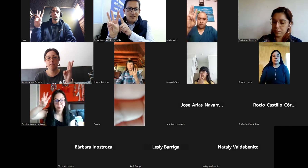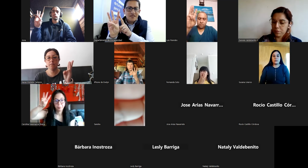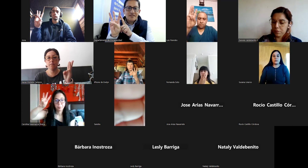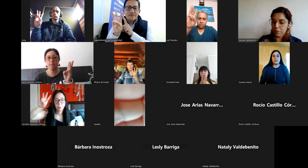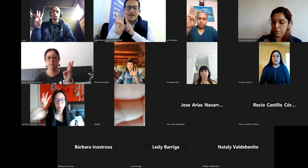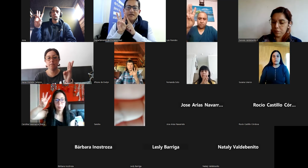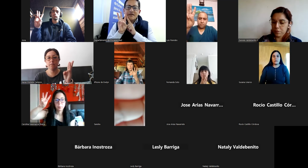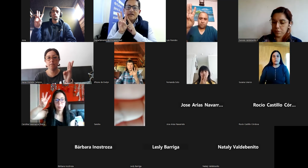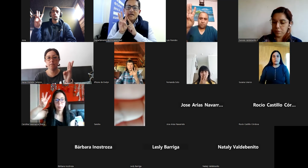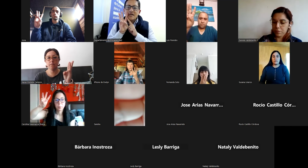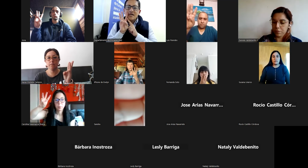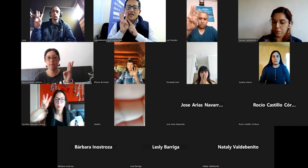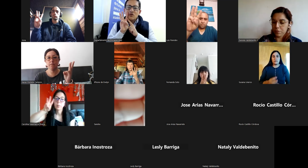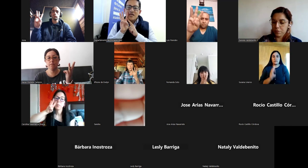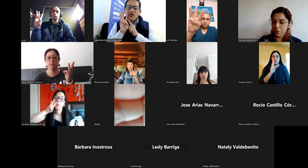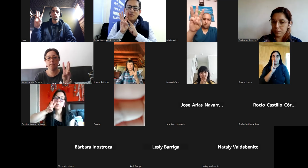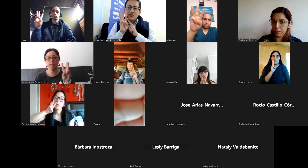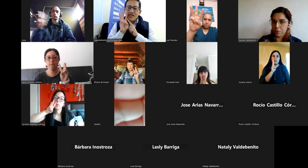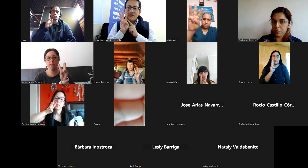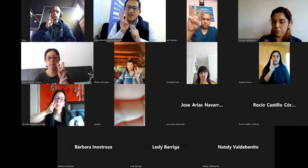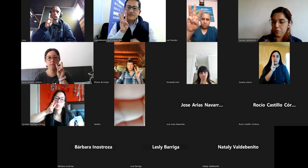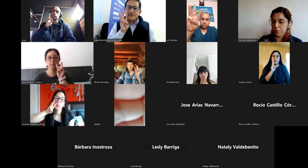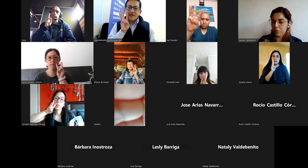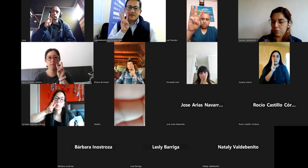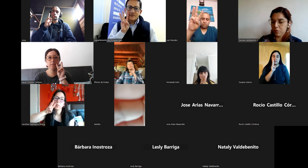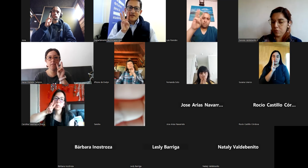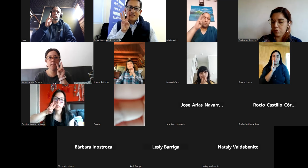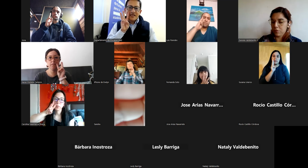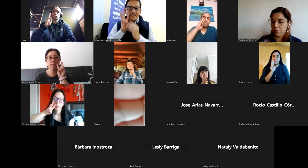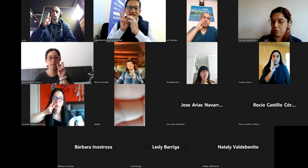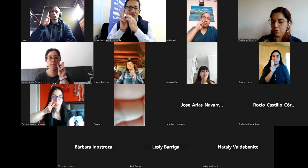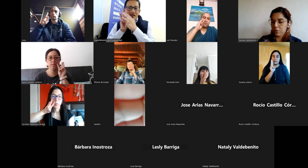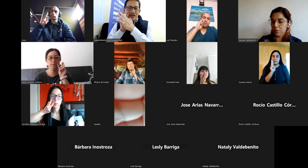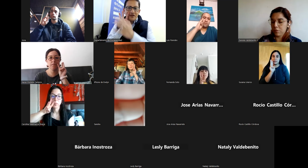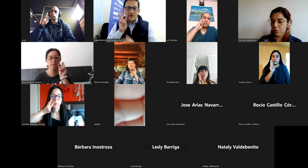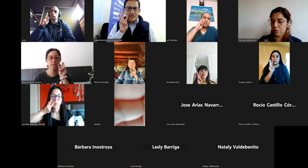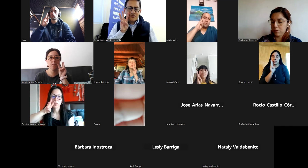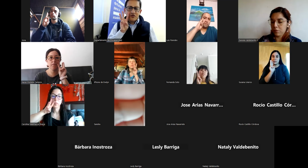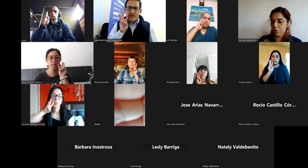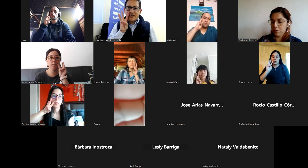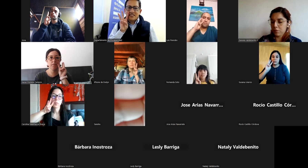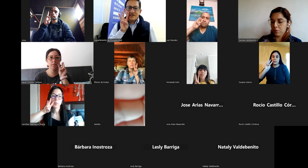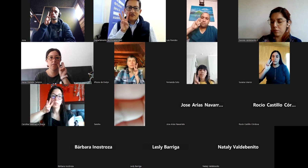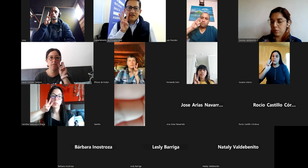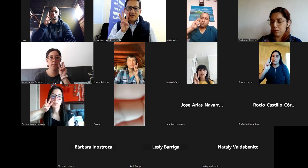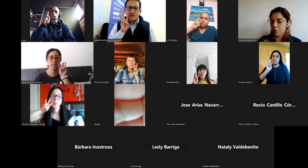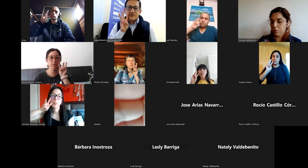índice va a ir ahí a la altura de la comisura de la boca. Que se vean los tres deditos, ¿no? Eso es lo ideal, es que se vean los tres deditos.